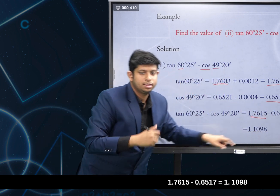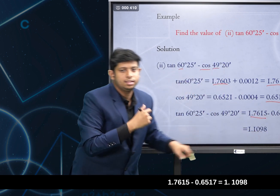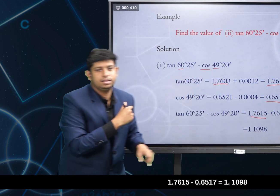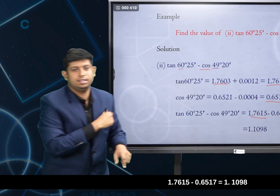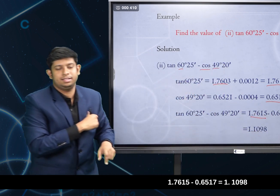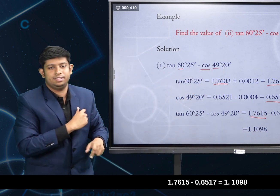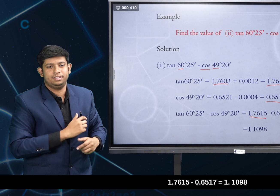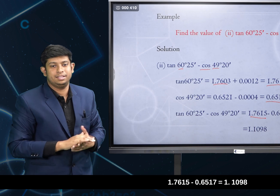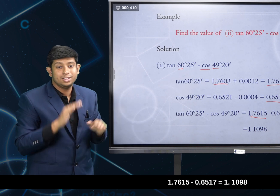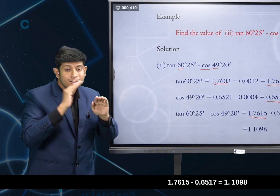0.6517